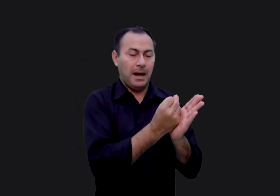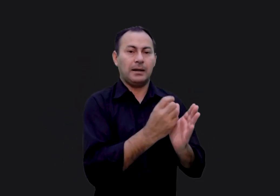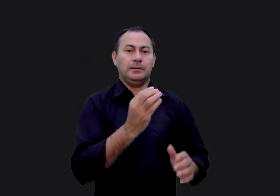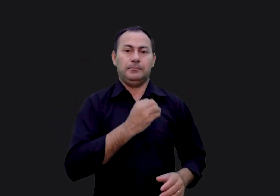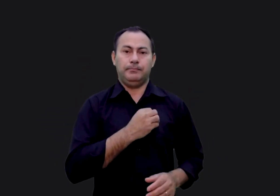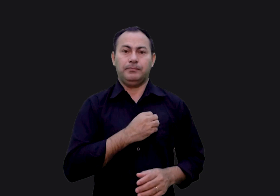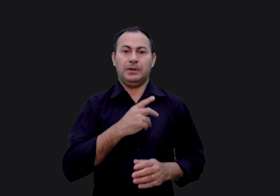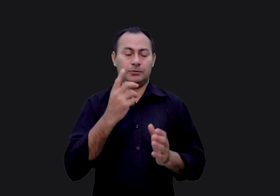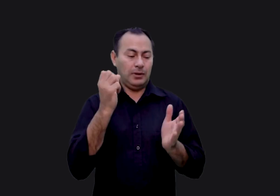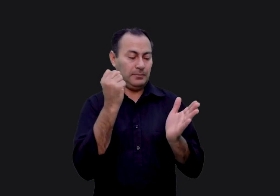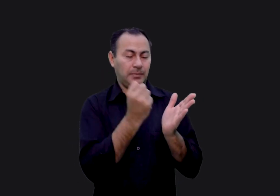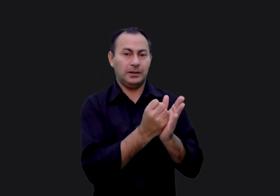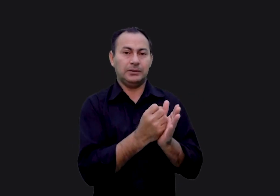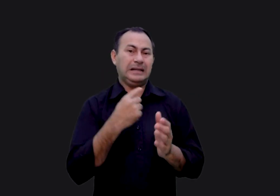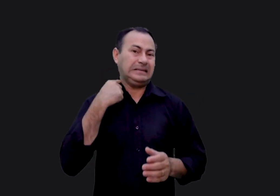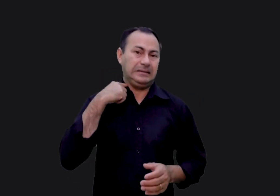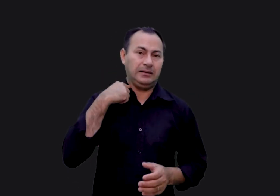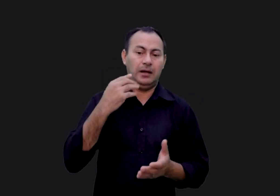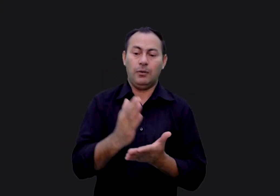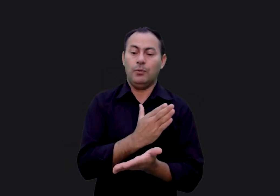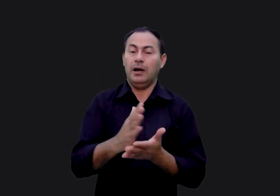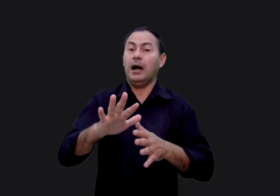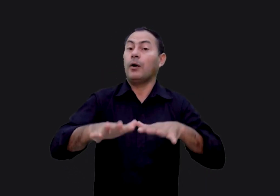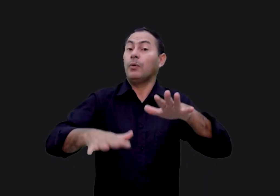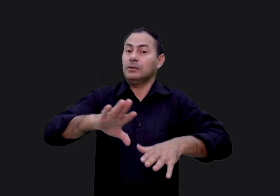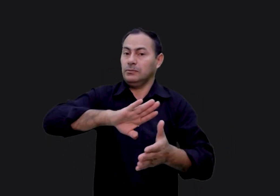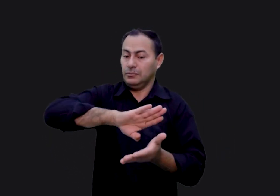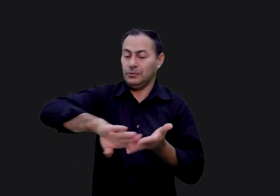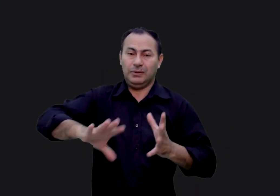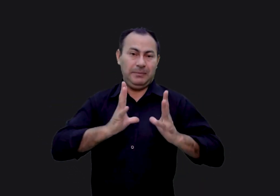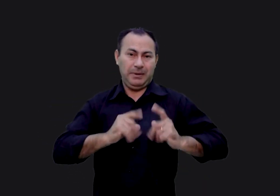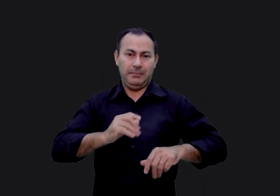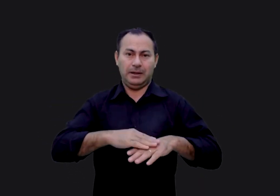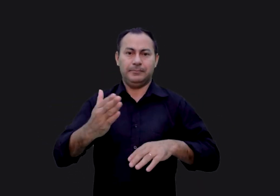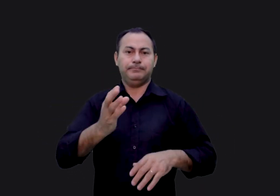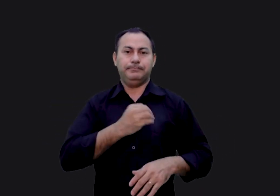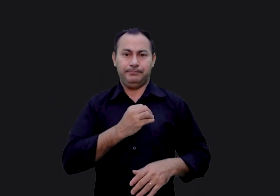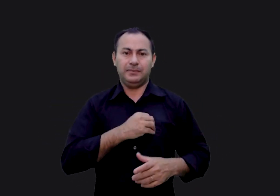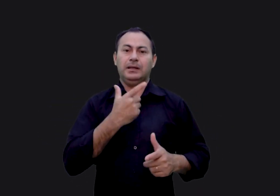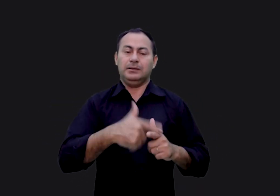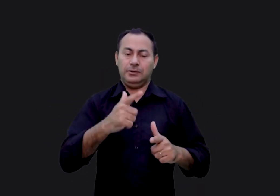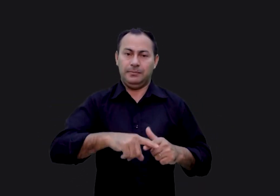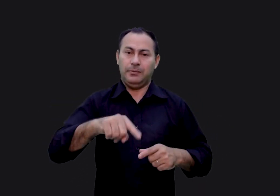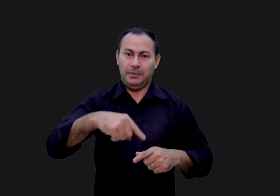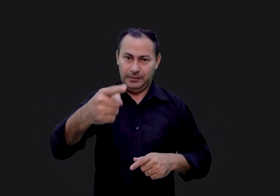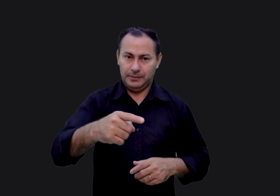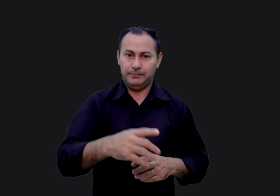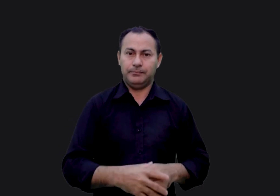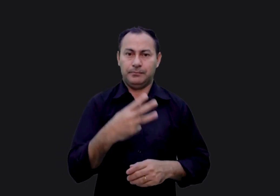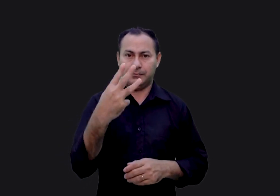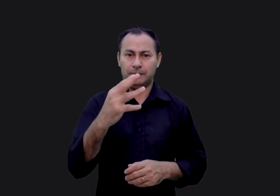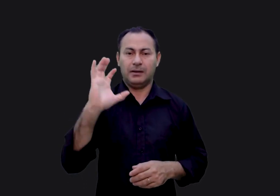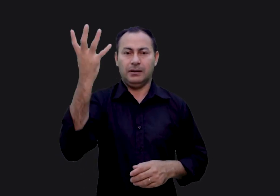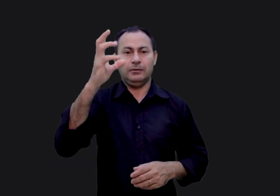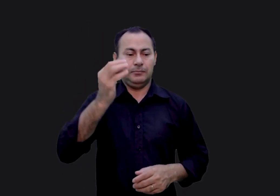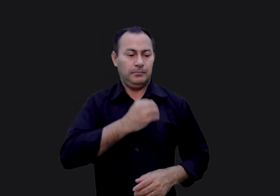cicatrizes do pecado e suas manchas, algumas vezes, não saem mais. O pecado tem suas consequências. Os três fatores do